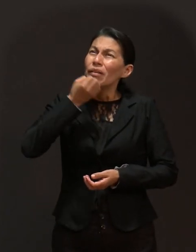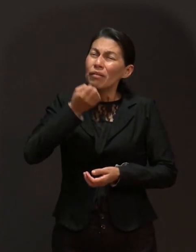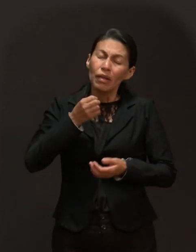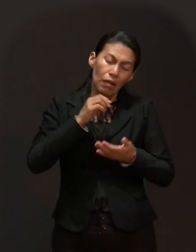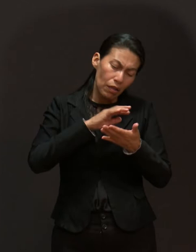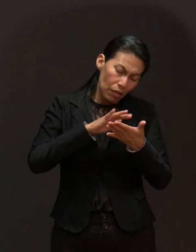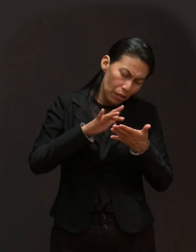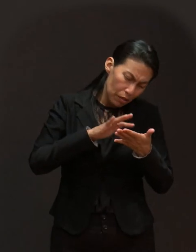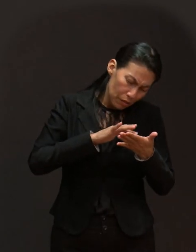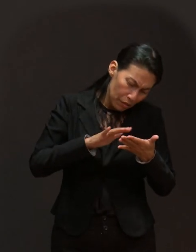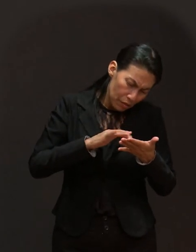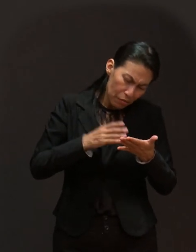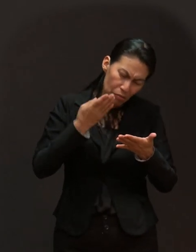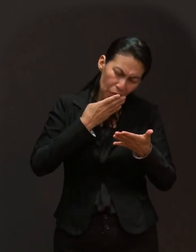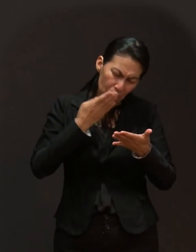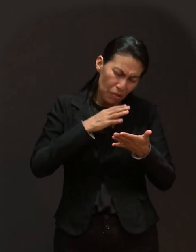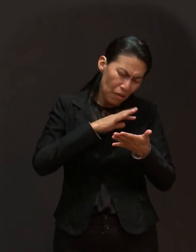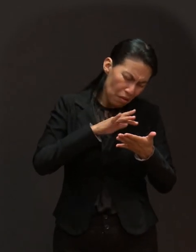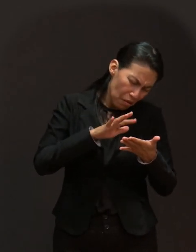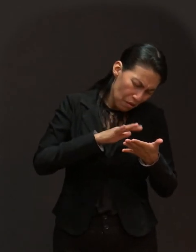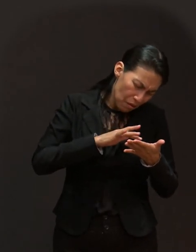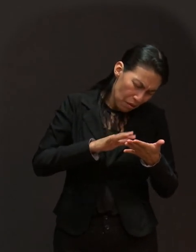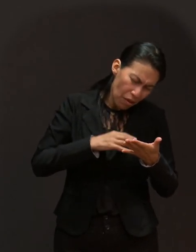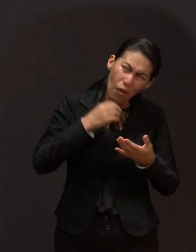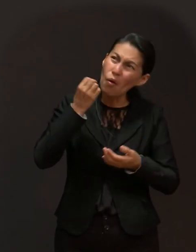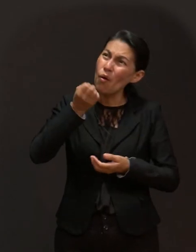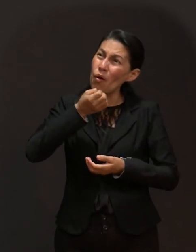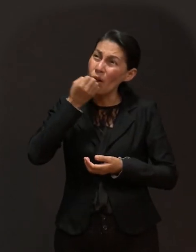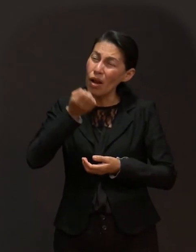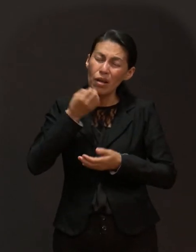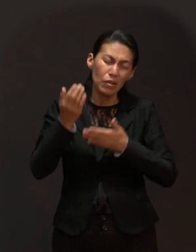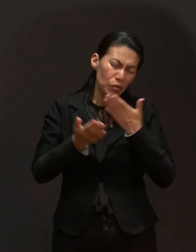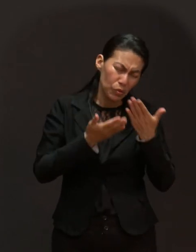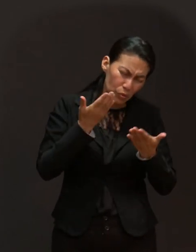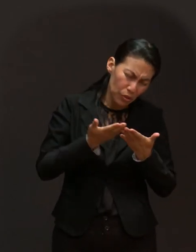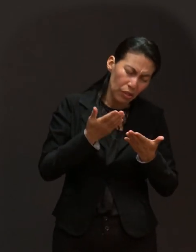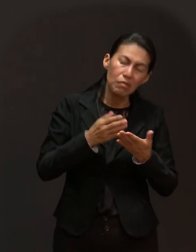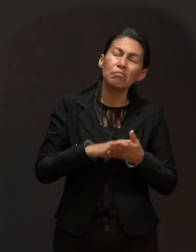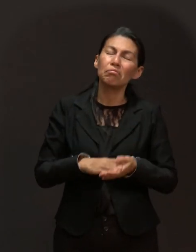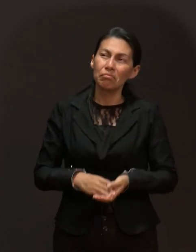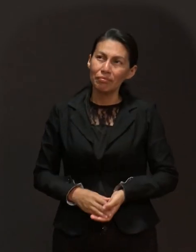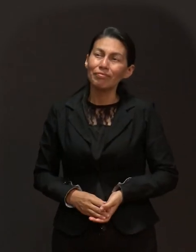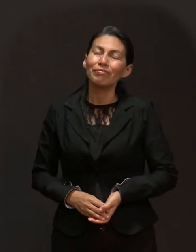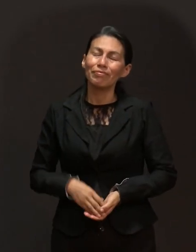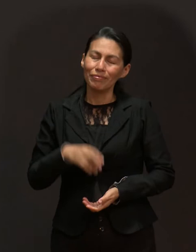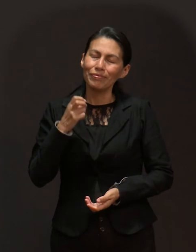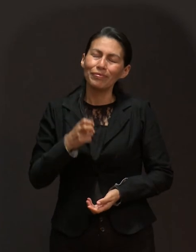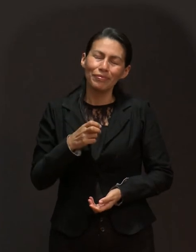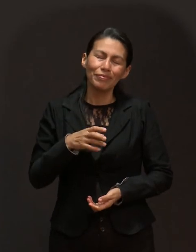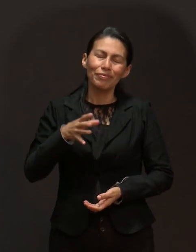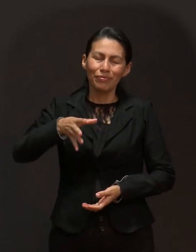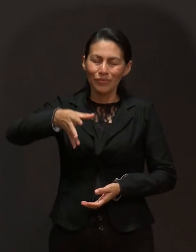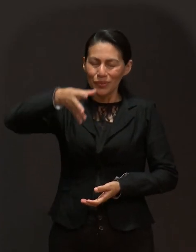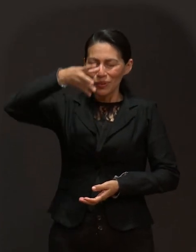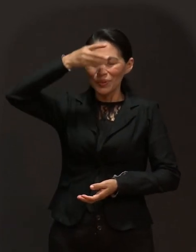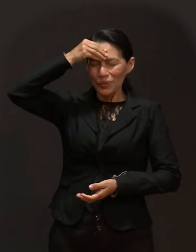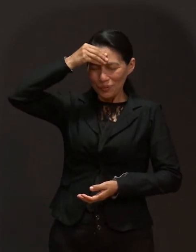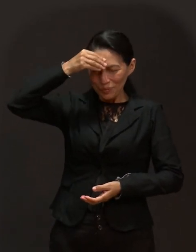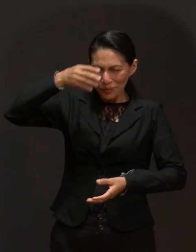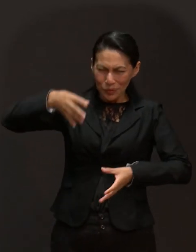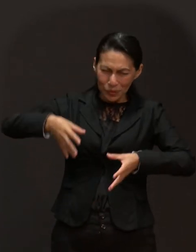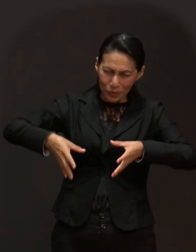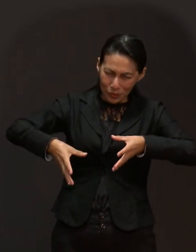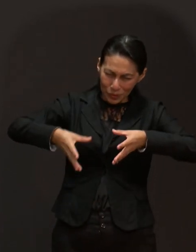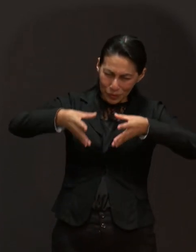oraba tenía que leer un poco orar leer la Biblia y después estudiar y yo sentía